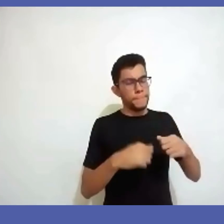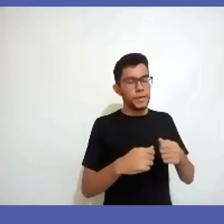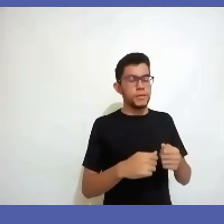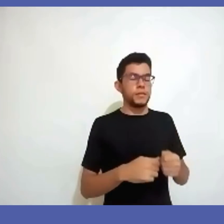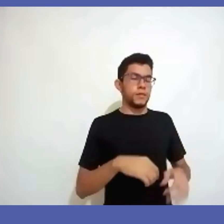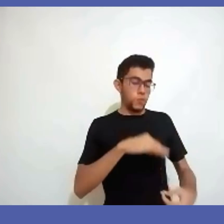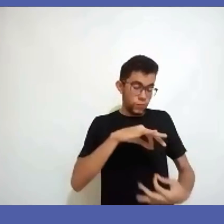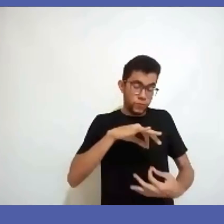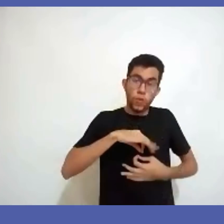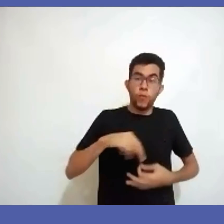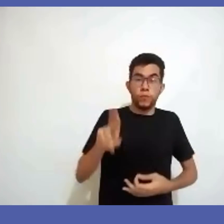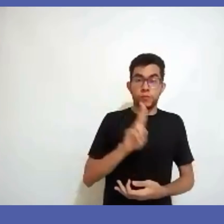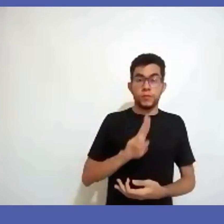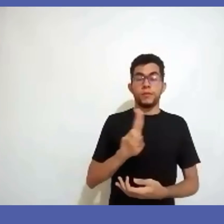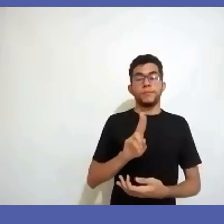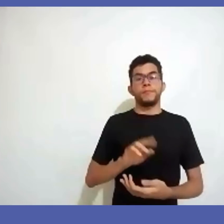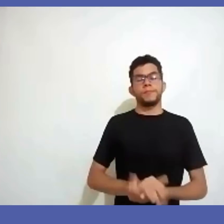vamos lá.